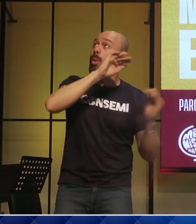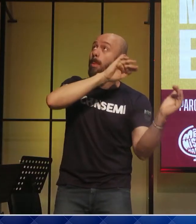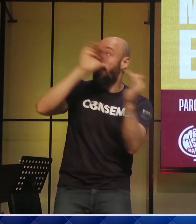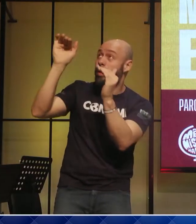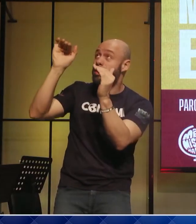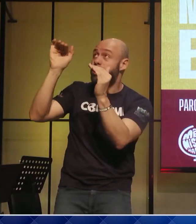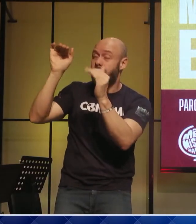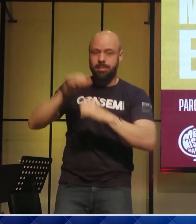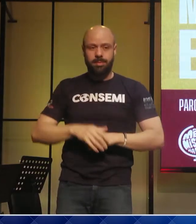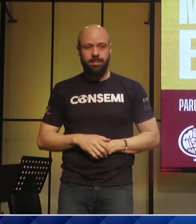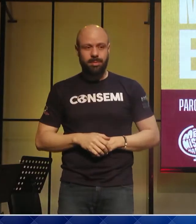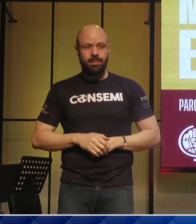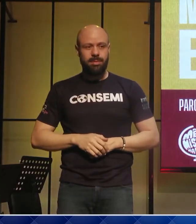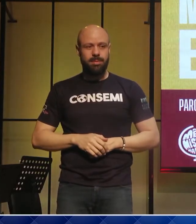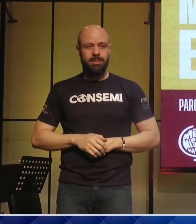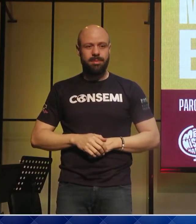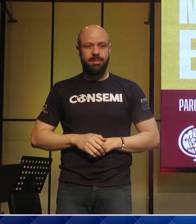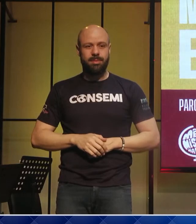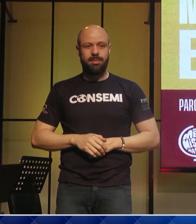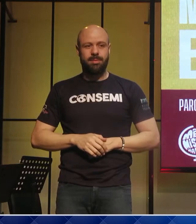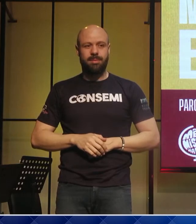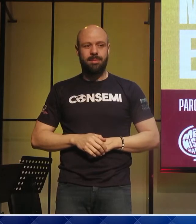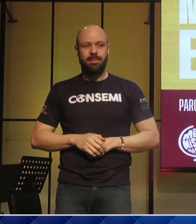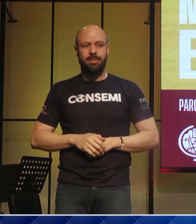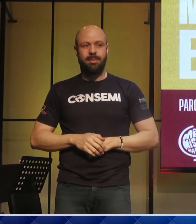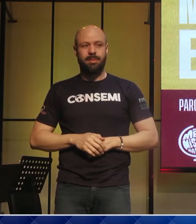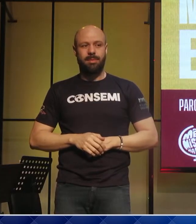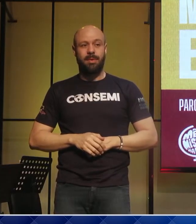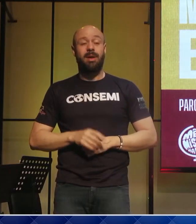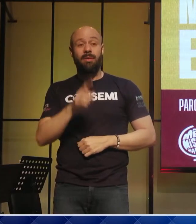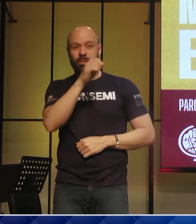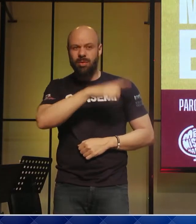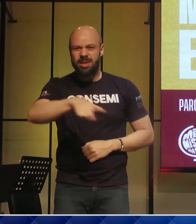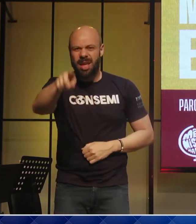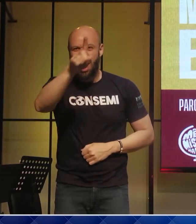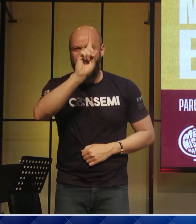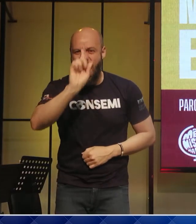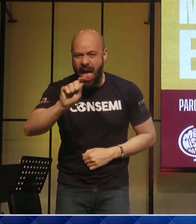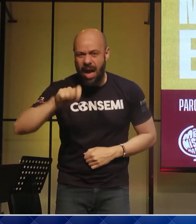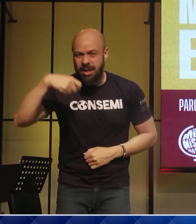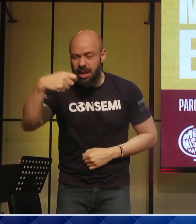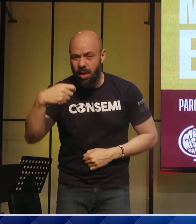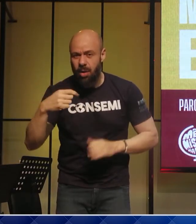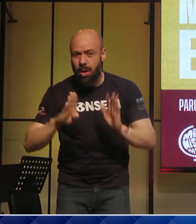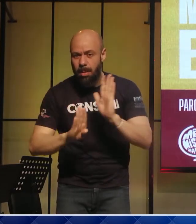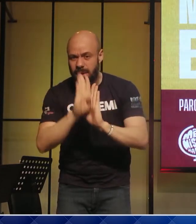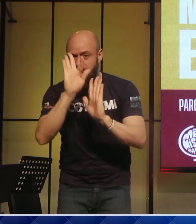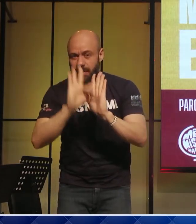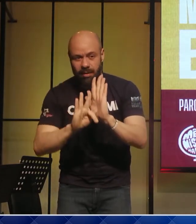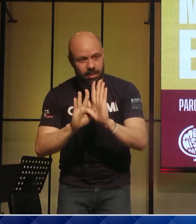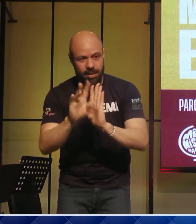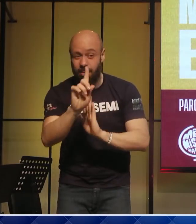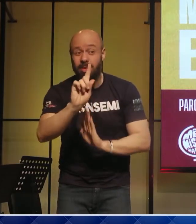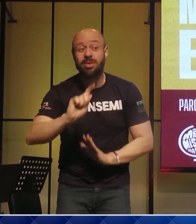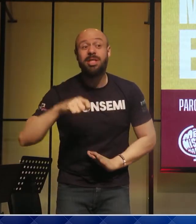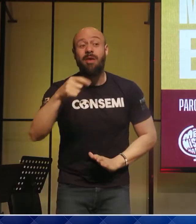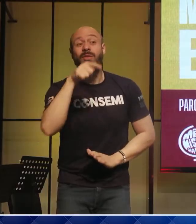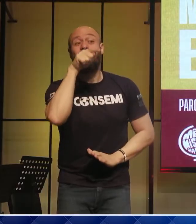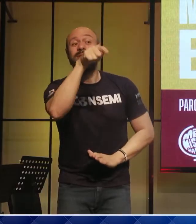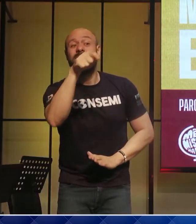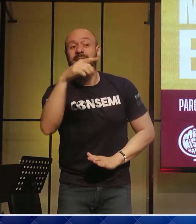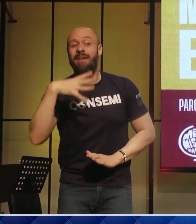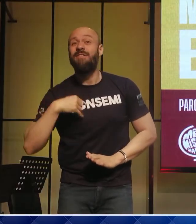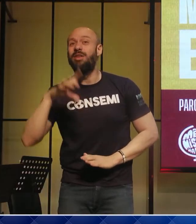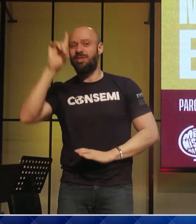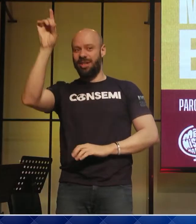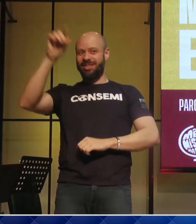é da IBFC. Todos aqui são de Jesus. E Jesus nos entregou a essa